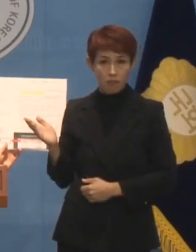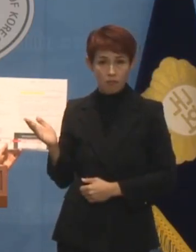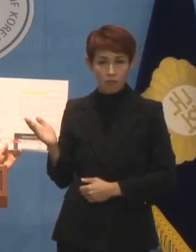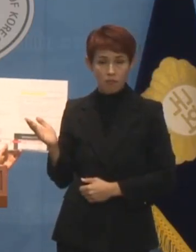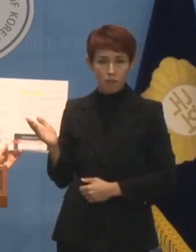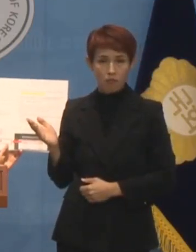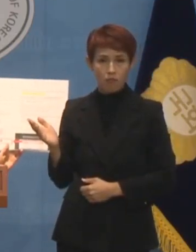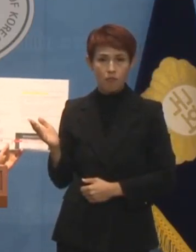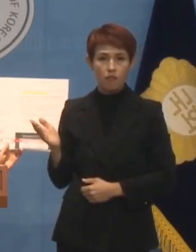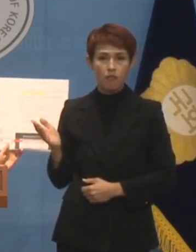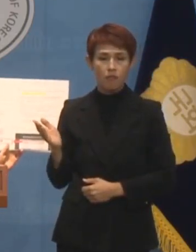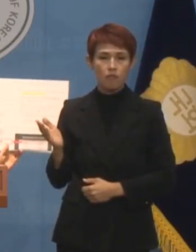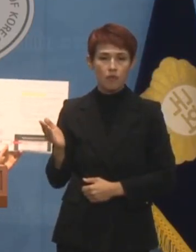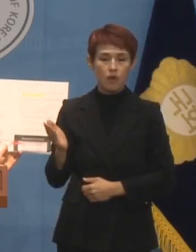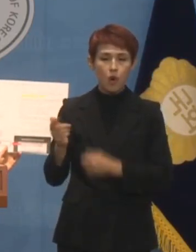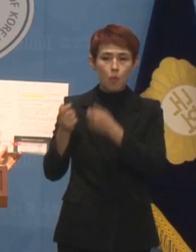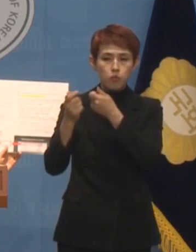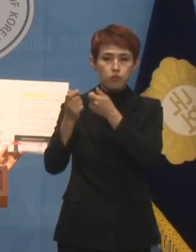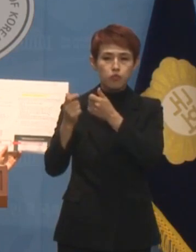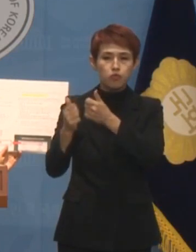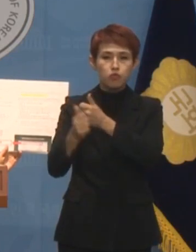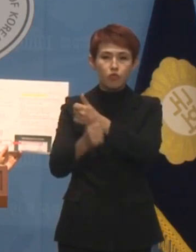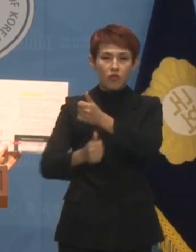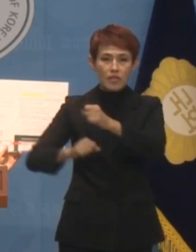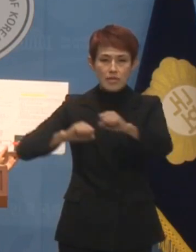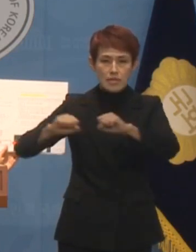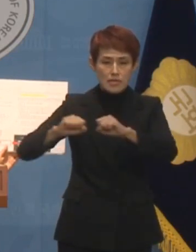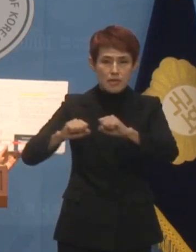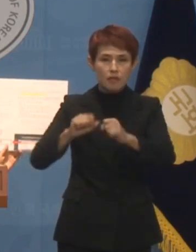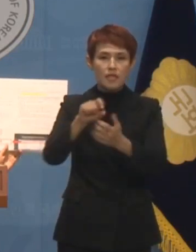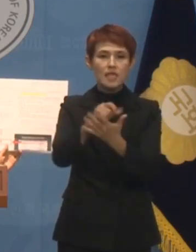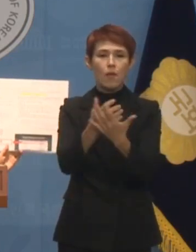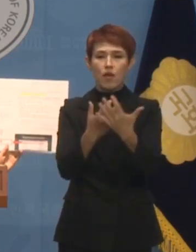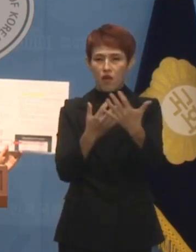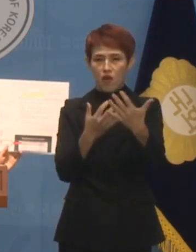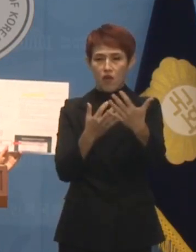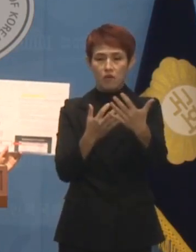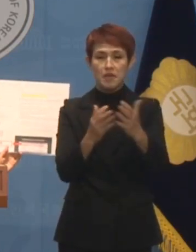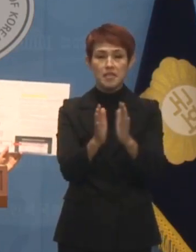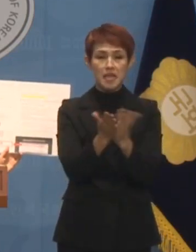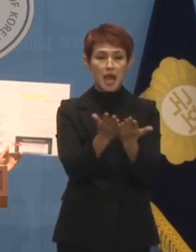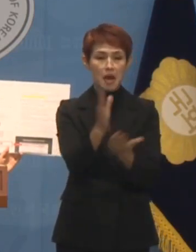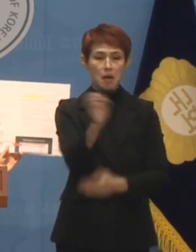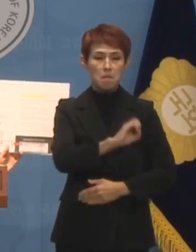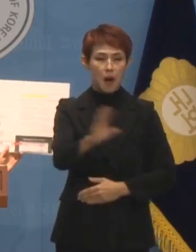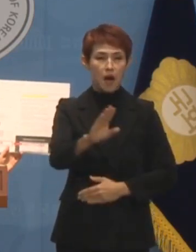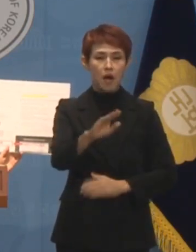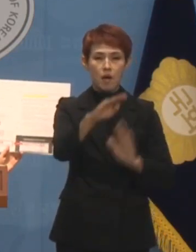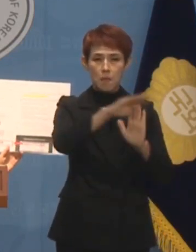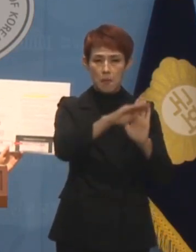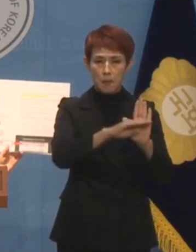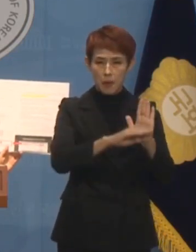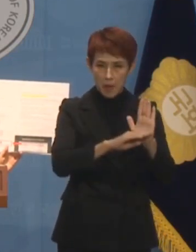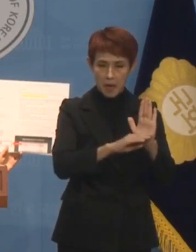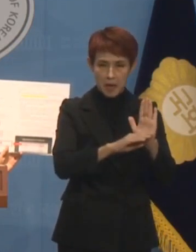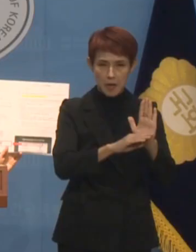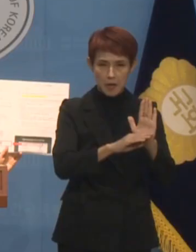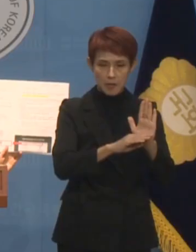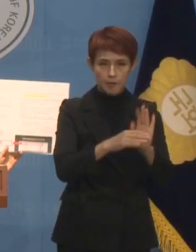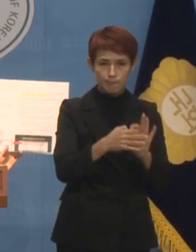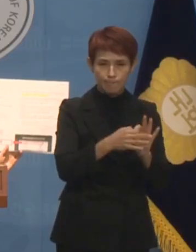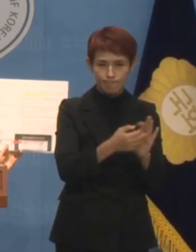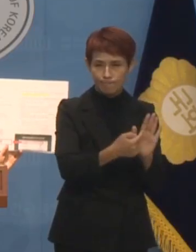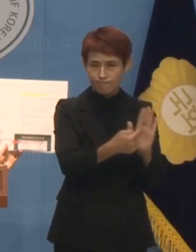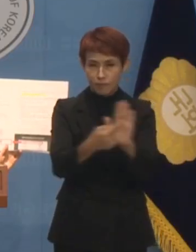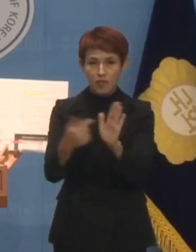이후 보수단체와 지역의 보수위원들이 나서서 기자회견을 하고 폐기 도서 목록 링크를 공유하며 보고를 요구하는